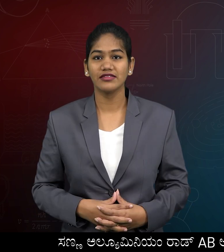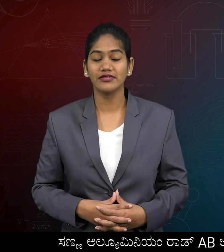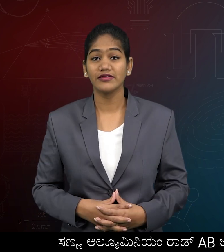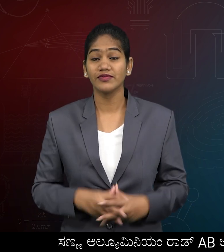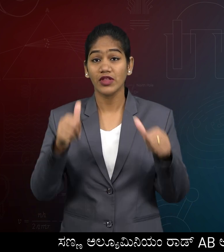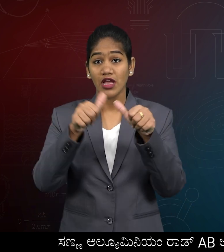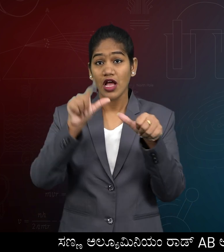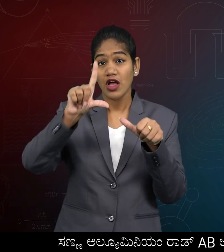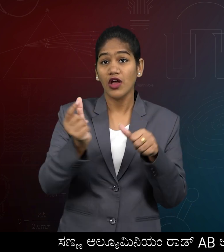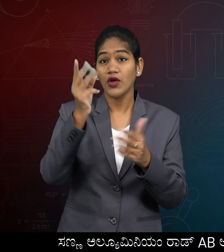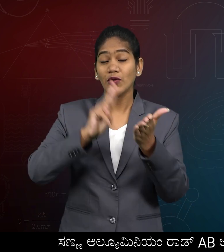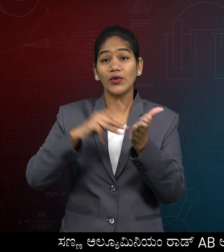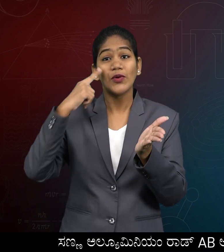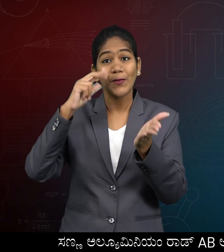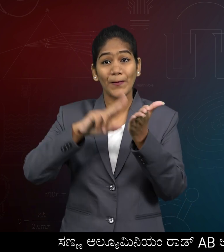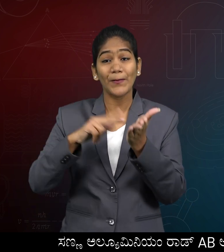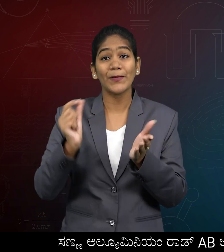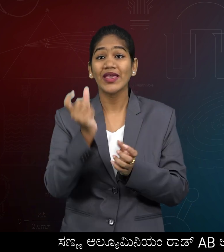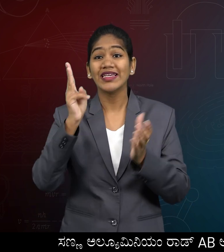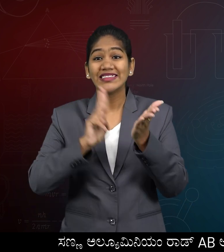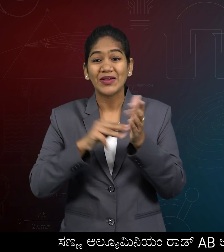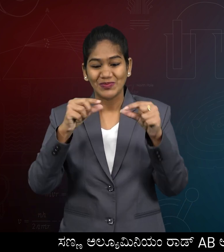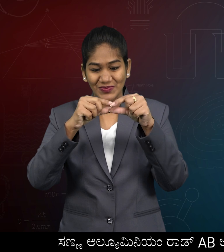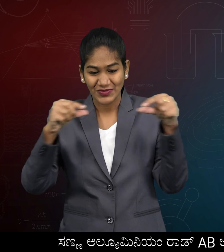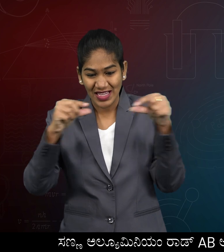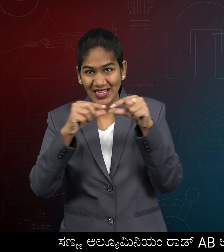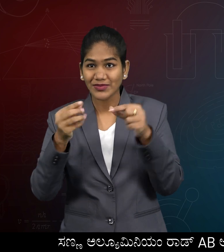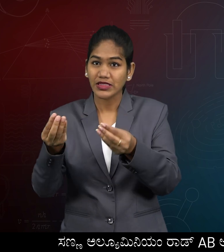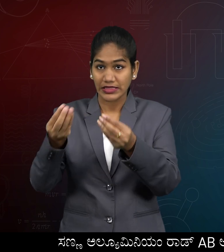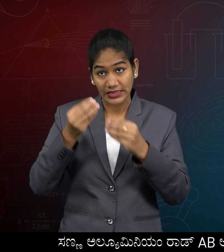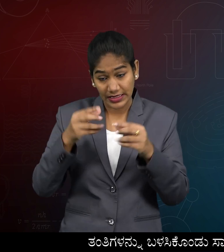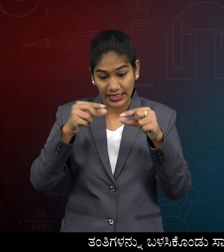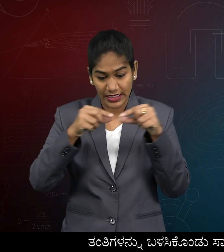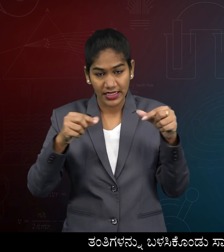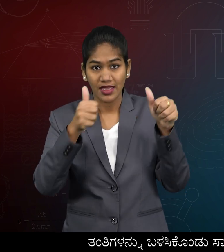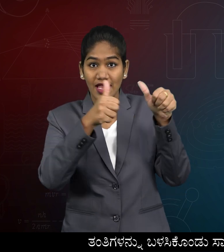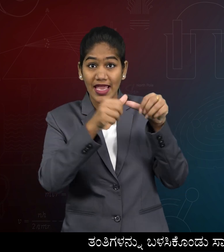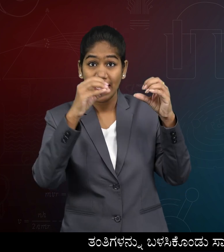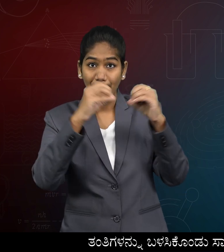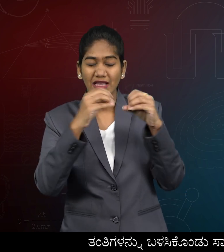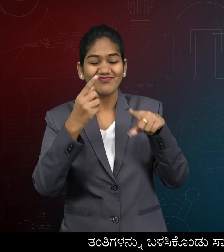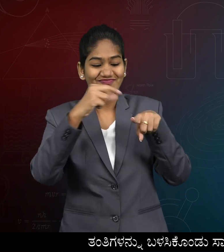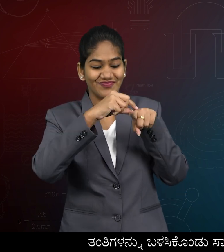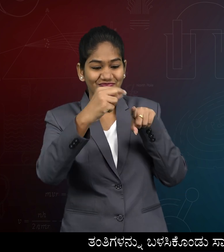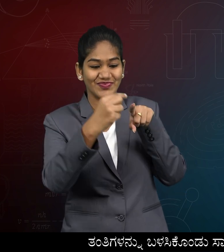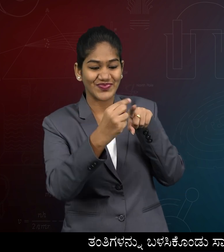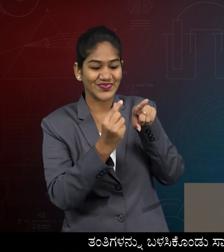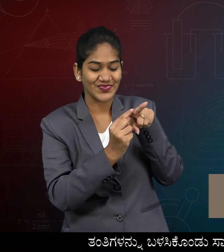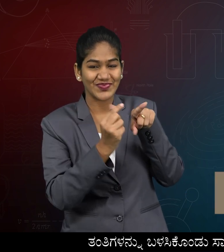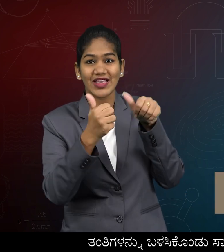ಸಣ್ಣ ಅಲ್ಯೂಮಿನಿಯಂ ರಾಡ್ ಎಬಿ ಅನ್ನು ತೆಗೆದುಕೊಂಡು ಅದನ್ನು ಎರಡು ಸಂಪರ್ಕಿಸುವ ತಂತಿಗಳ ಬಳಸಿಕೊಂಡು